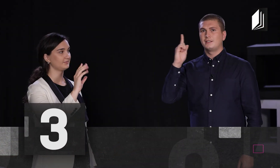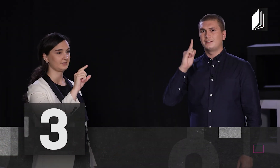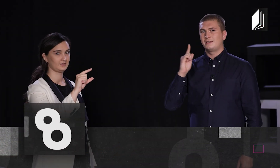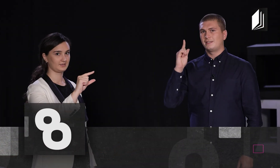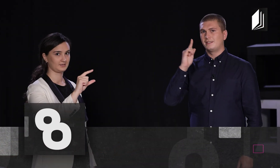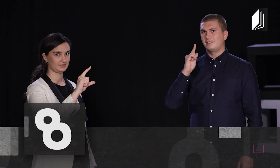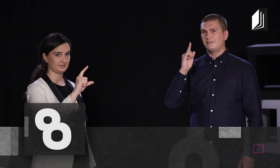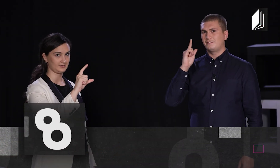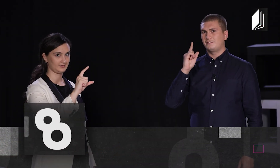Z